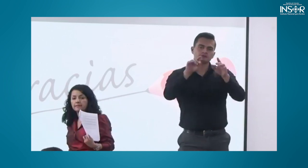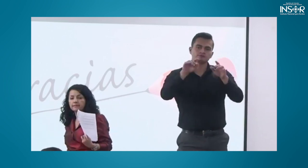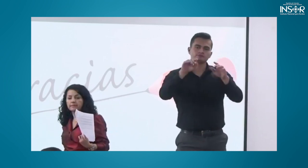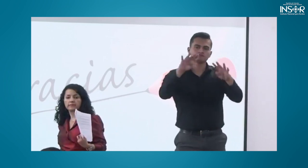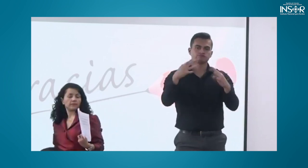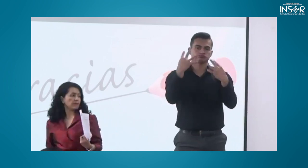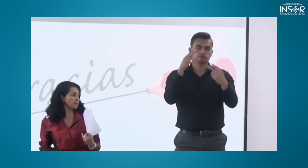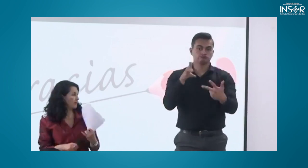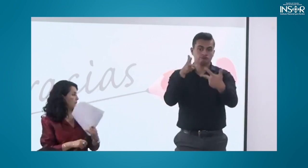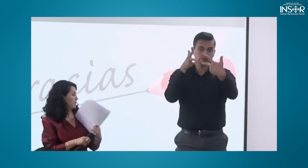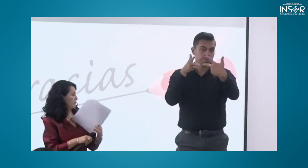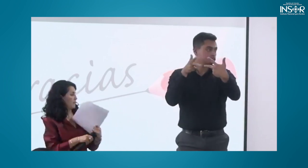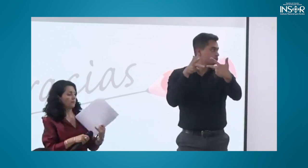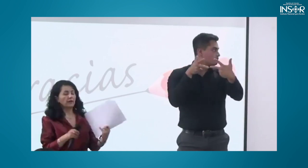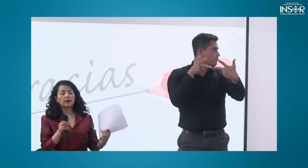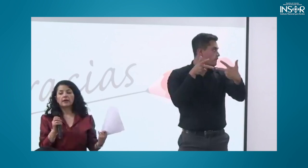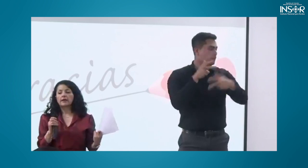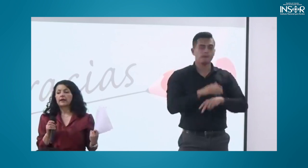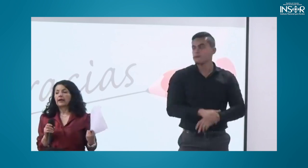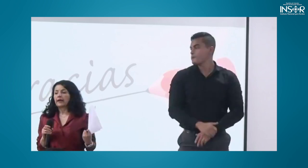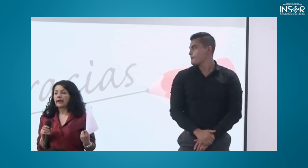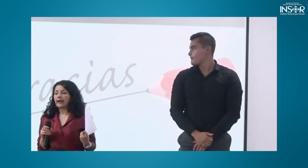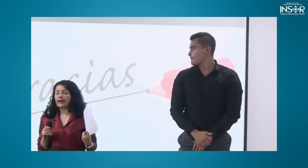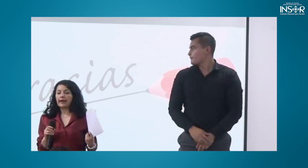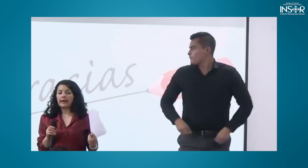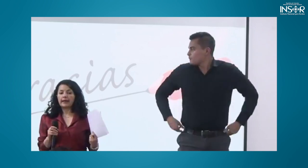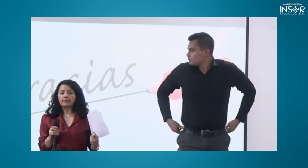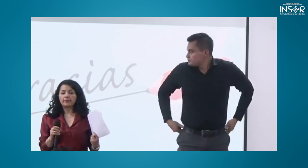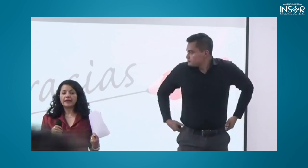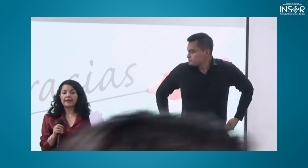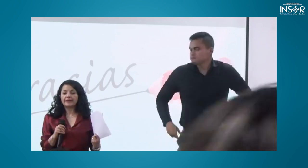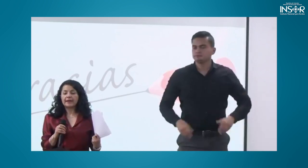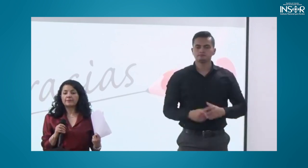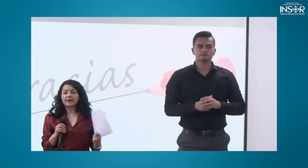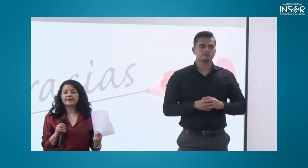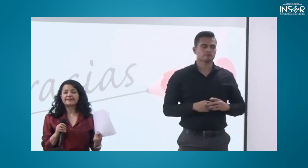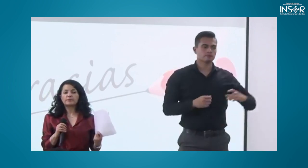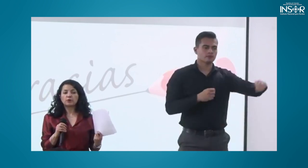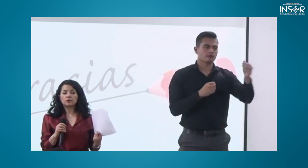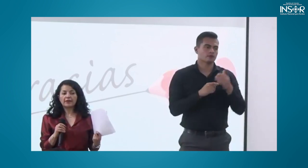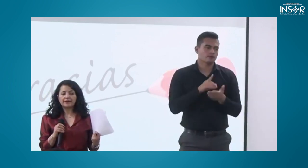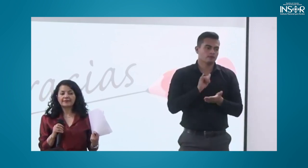Gracias. Gracias. Gracias.